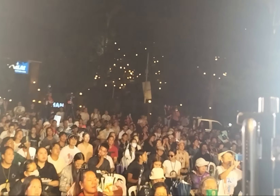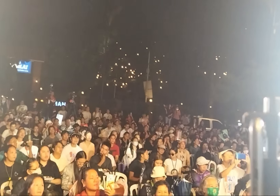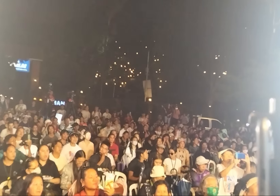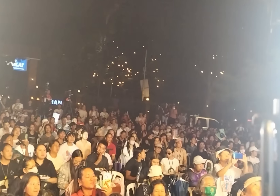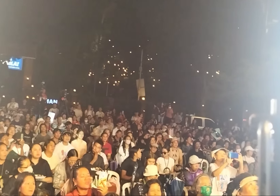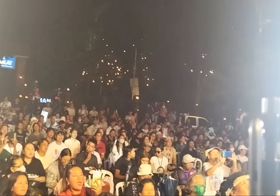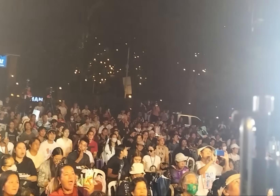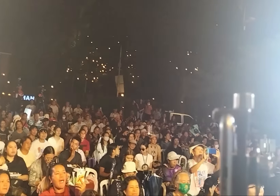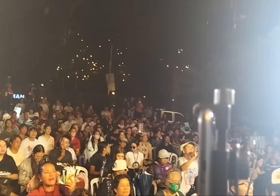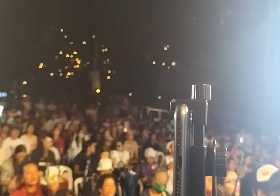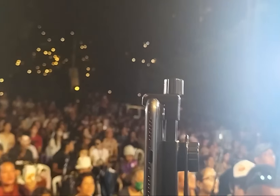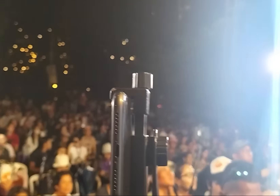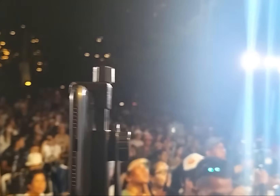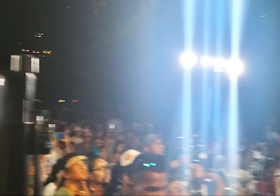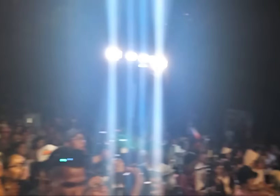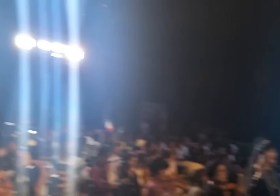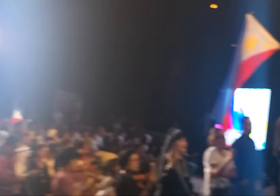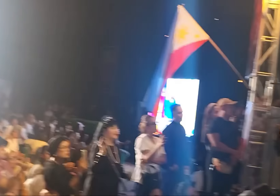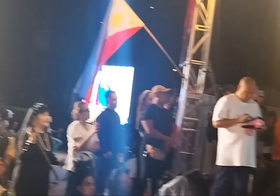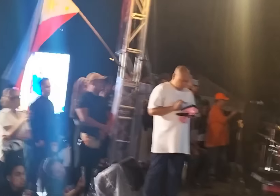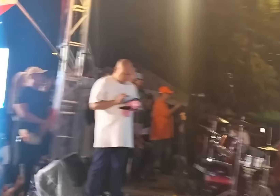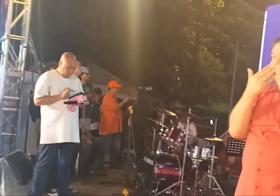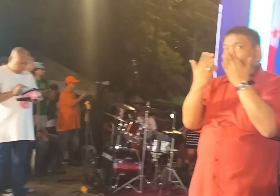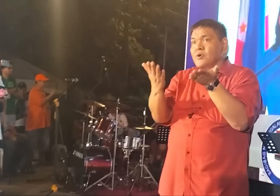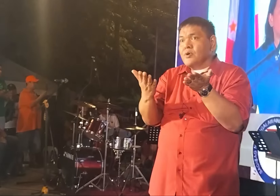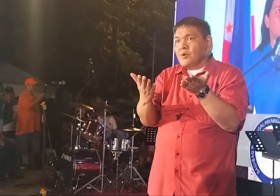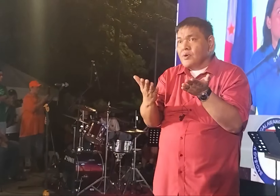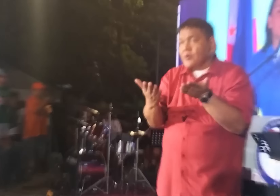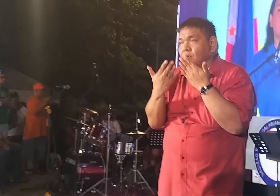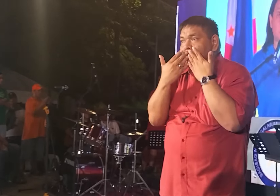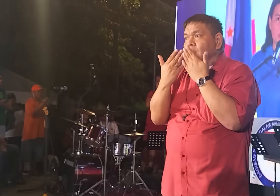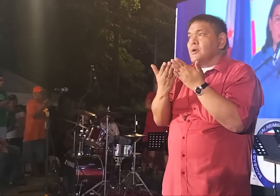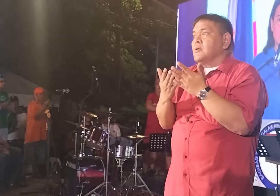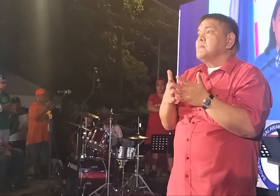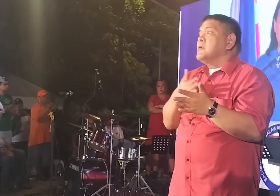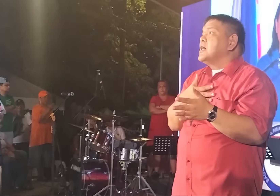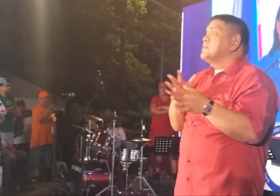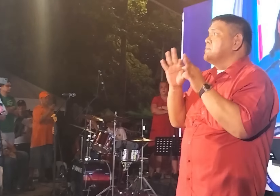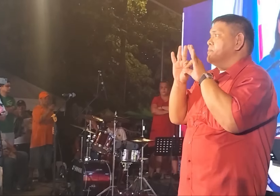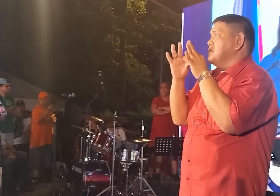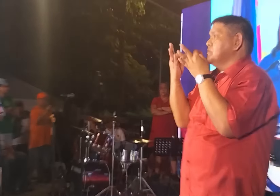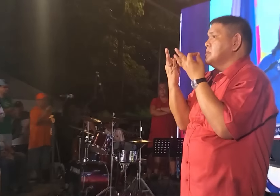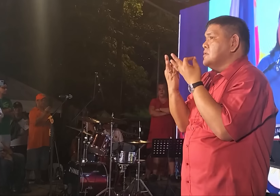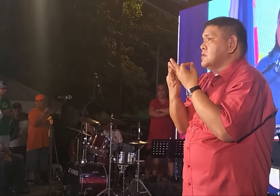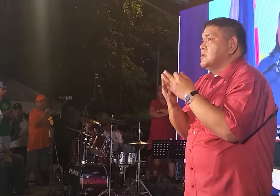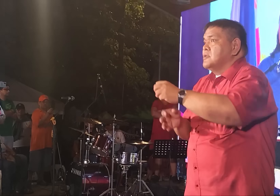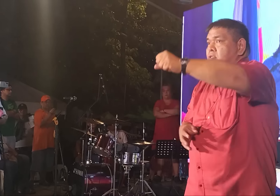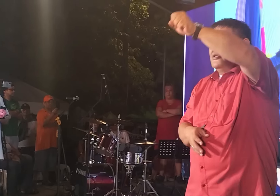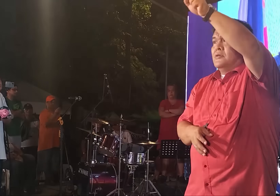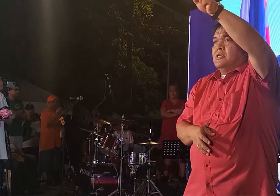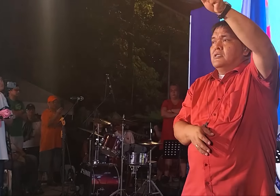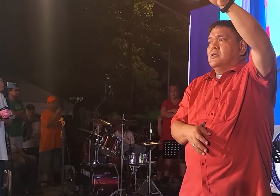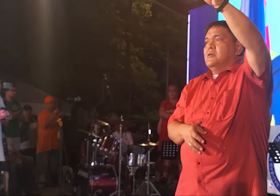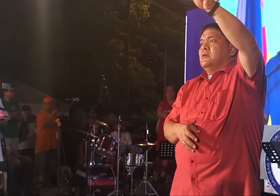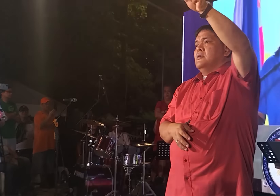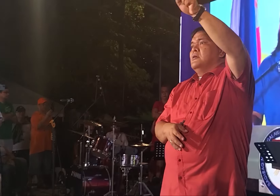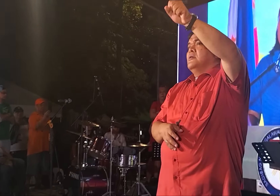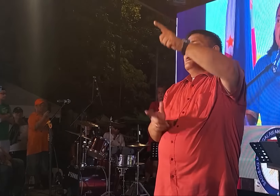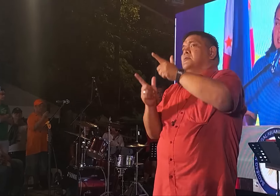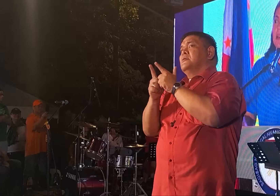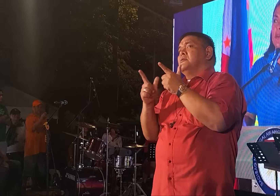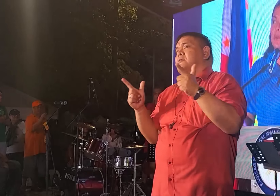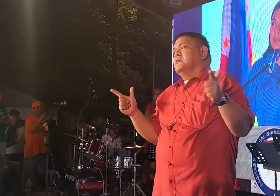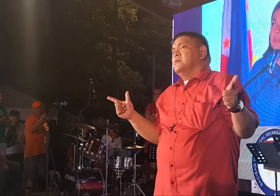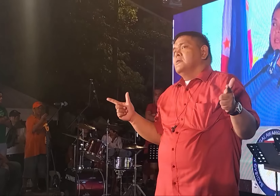At ang muling pagpapasalamat ay mula po sa aming pamilya, ang pamilya Duterte.